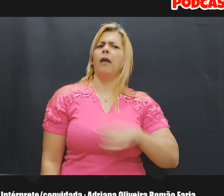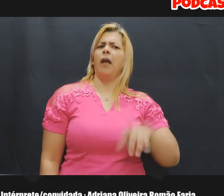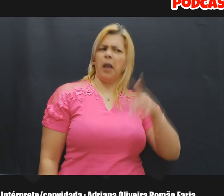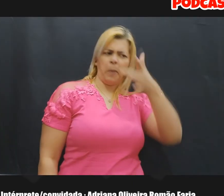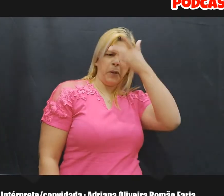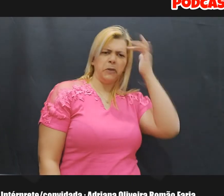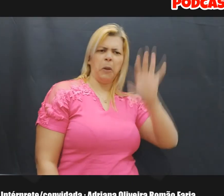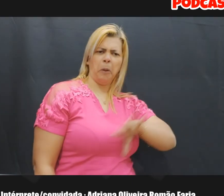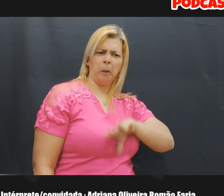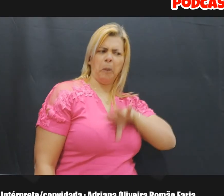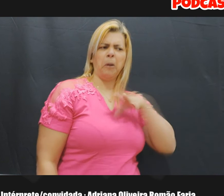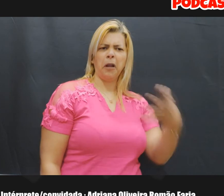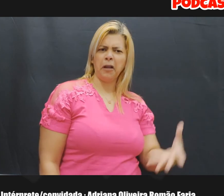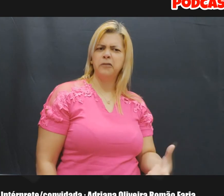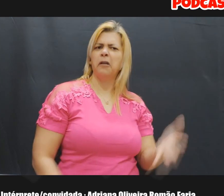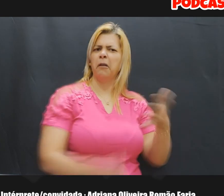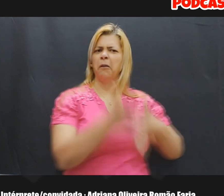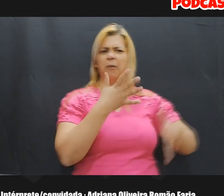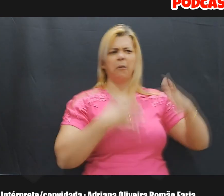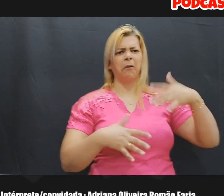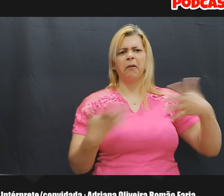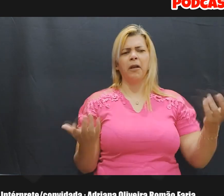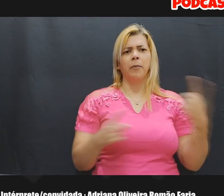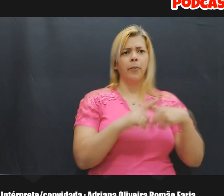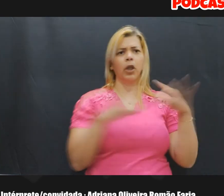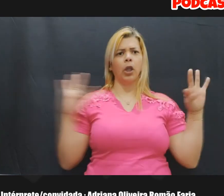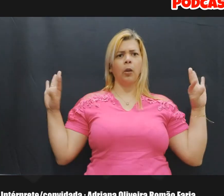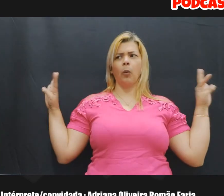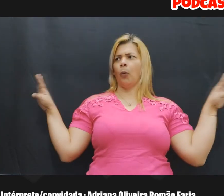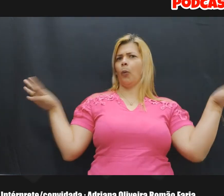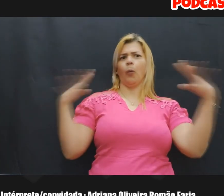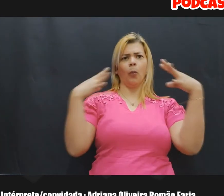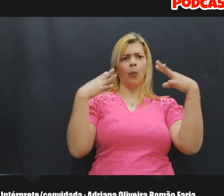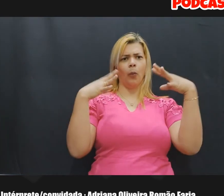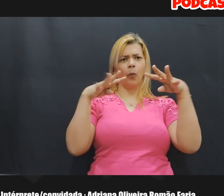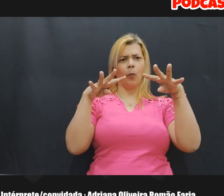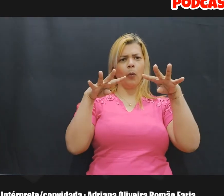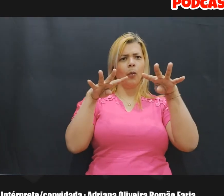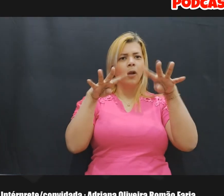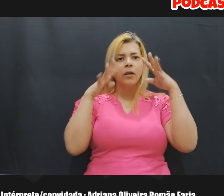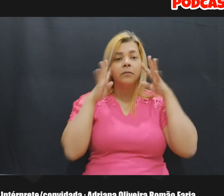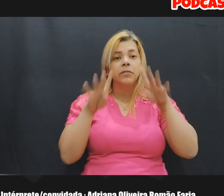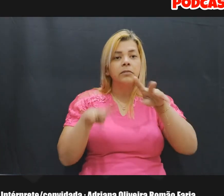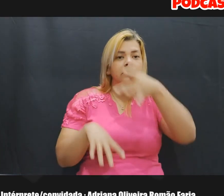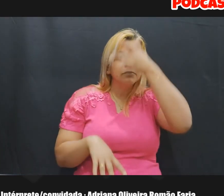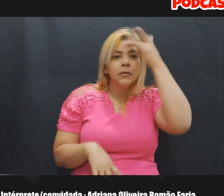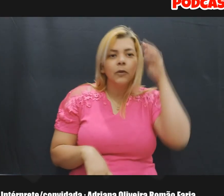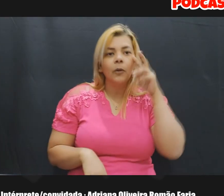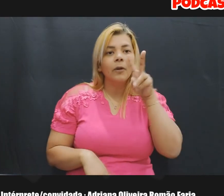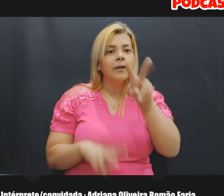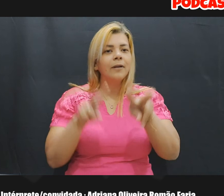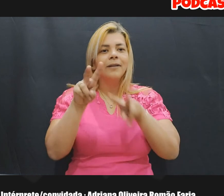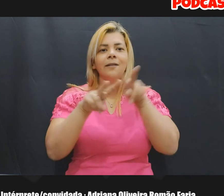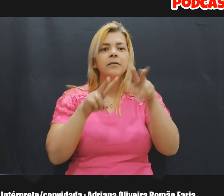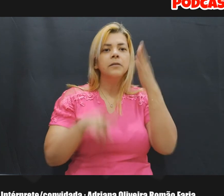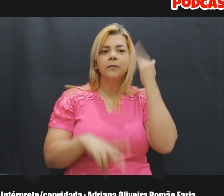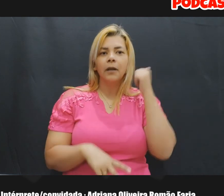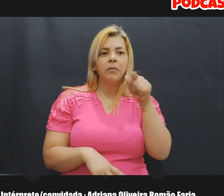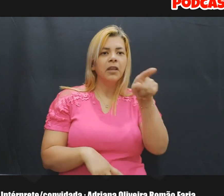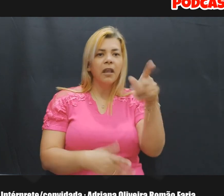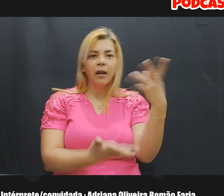corajoso da parte dessas pessoas. Porque todo mundo tá olhando ali, todo mundo sabe